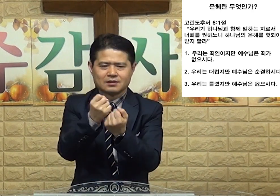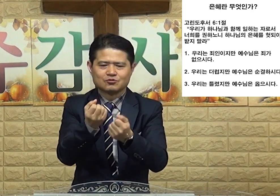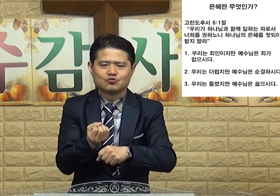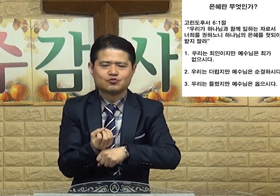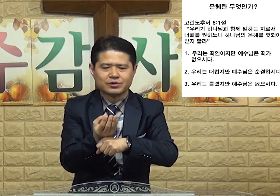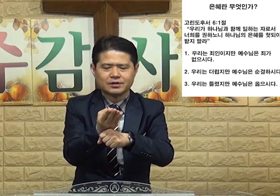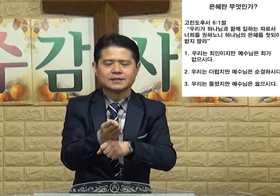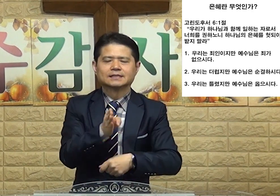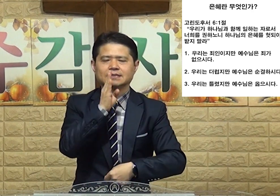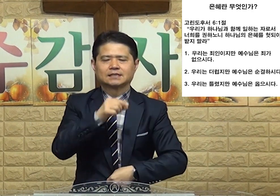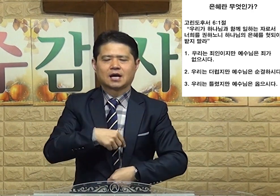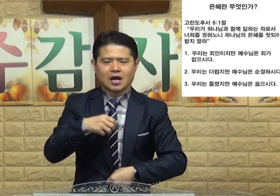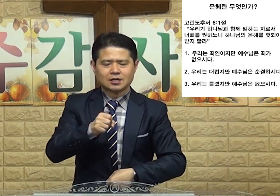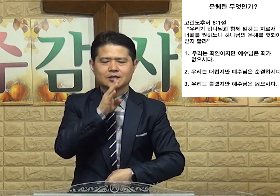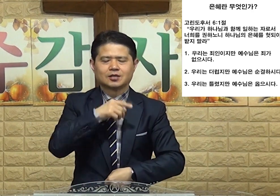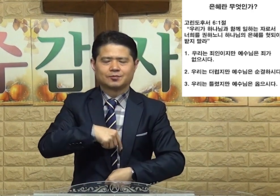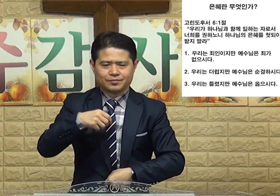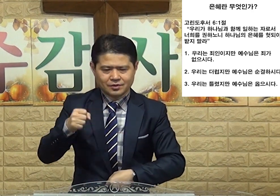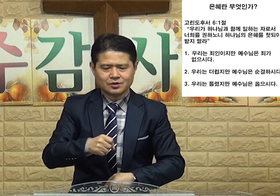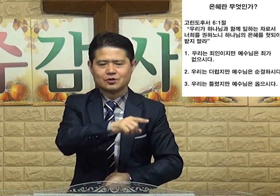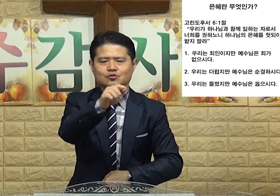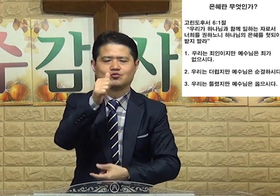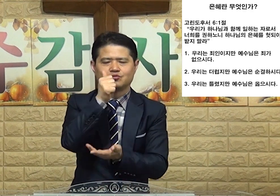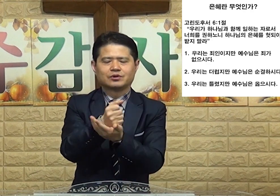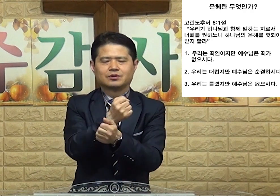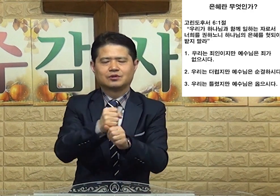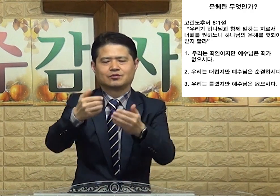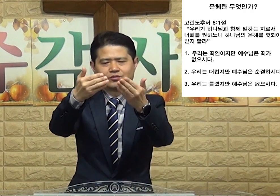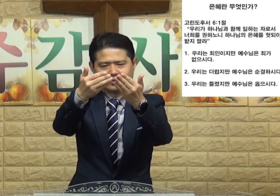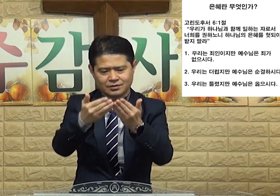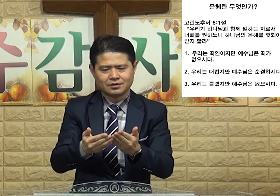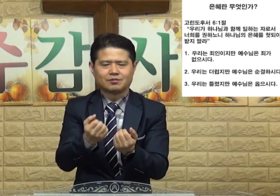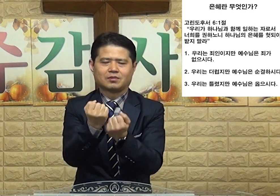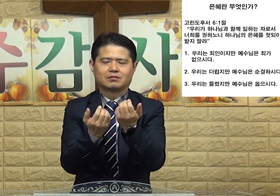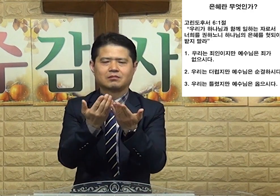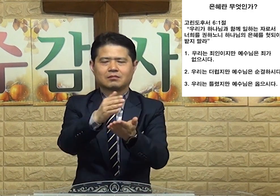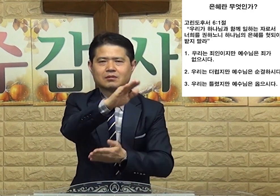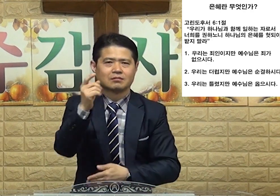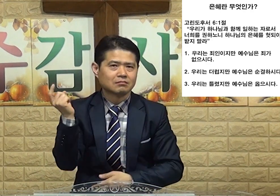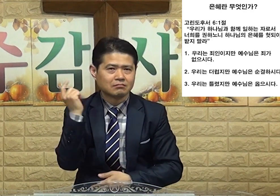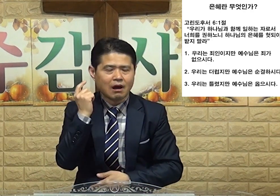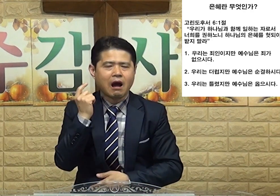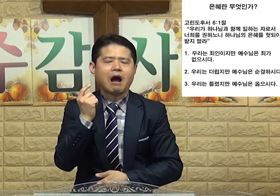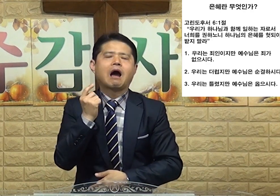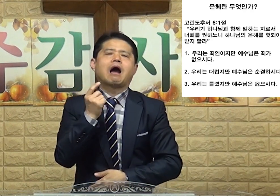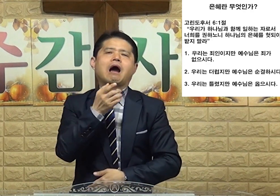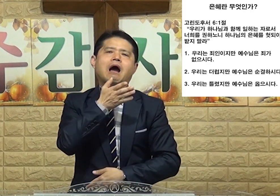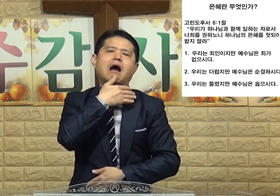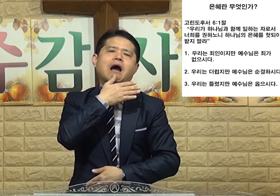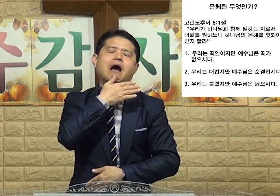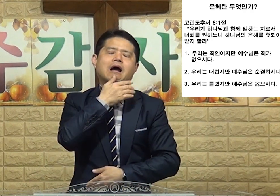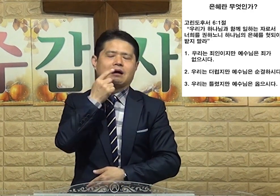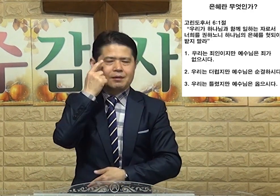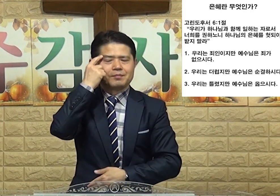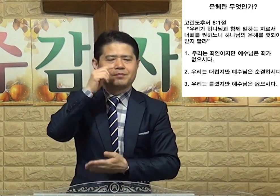예수님이 말씀한 그대로, 그 비유 그대로 우리가 그 믿음을 가지고 구원의 용서를 받은 것을 듣고 이게